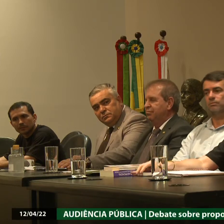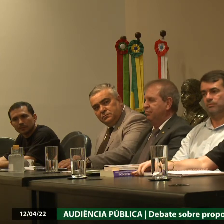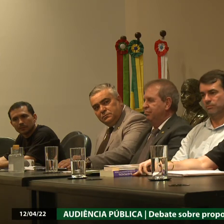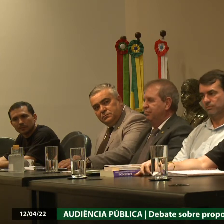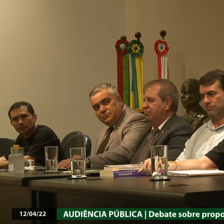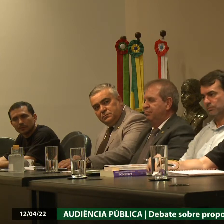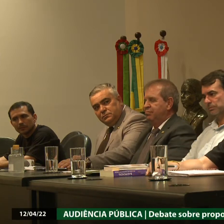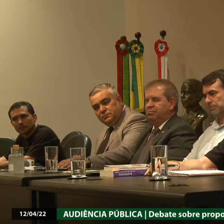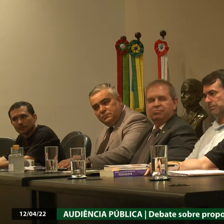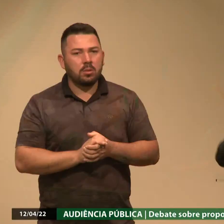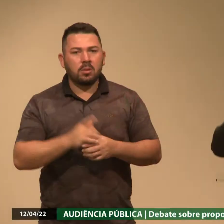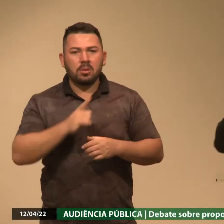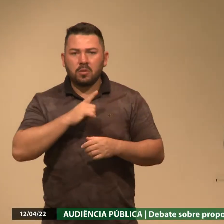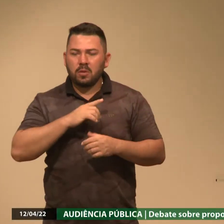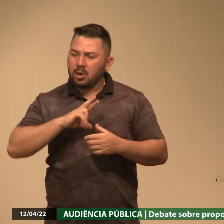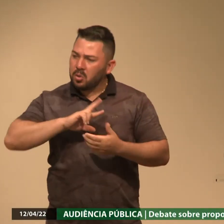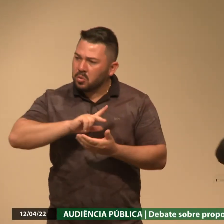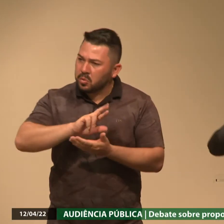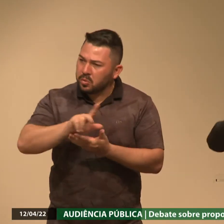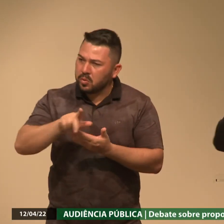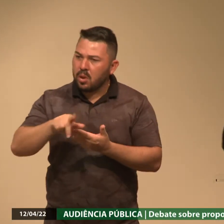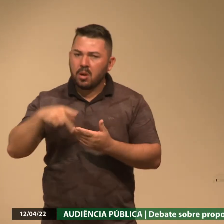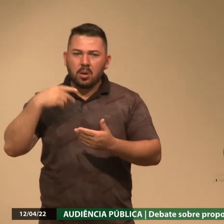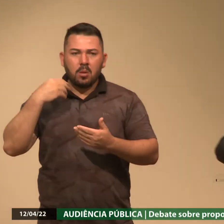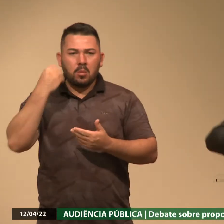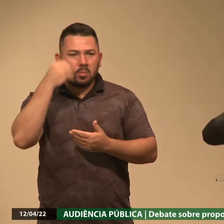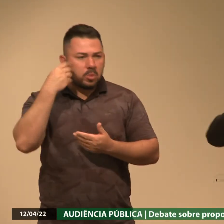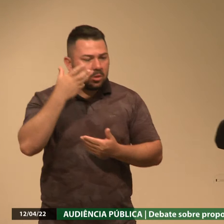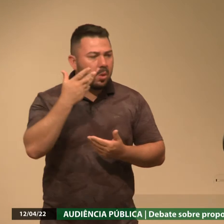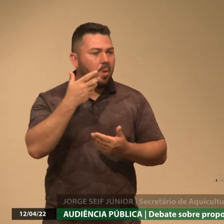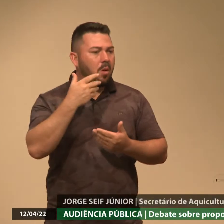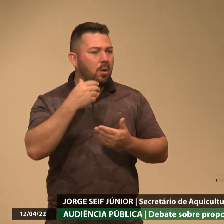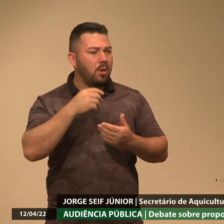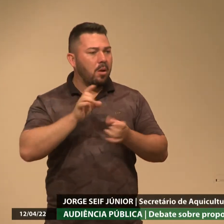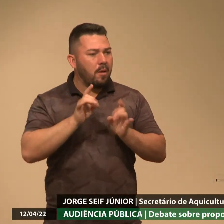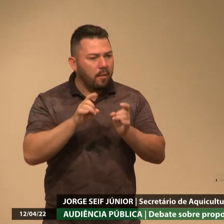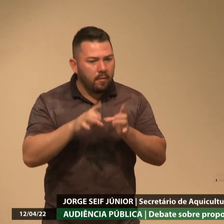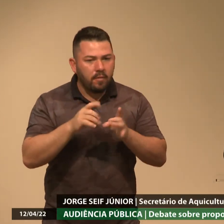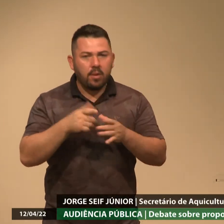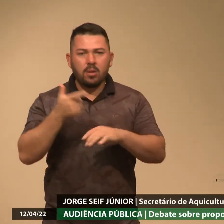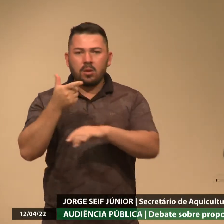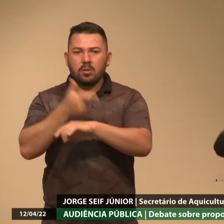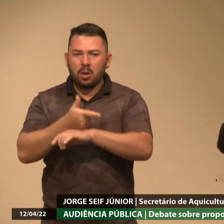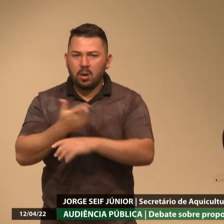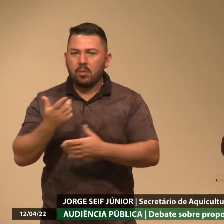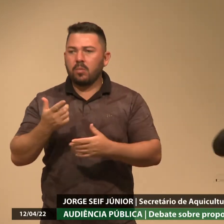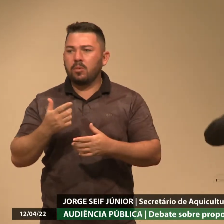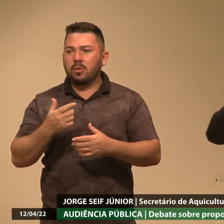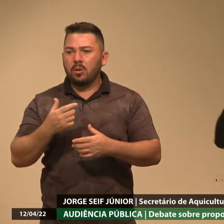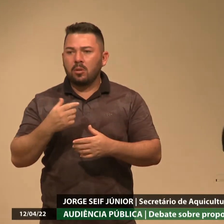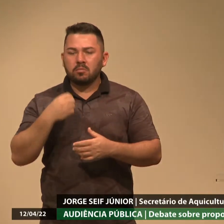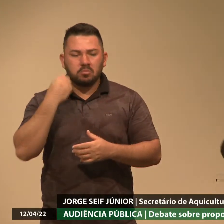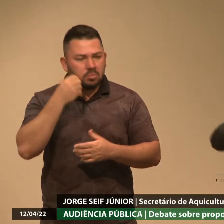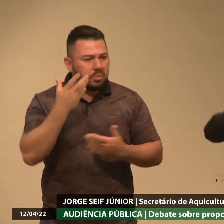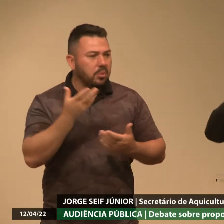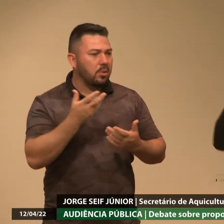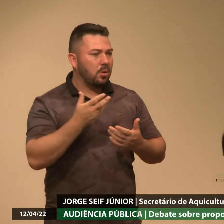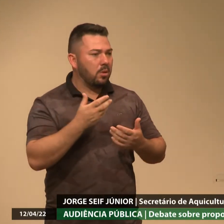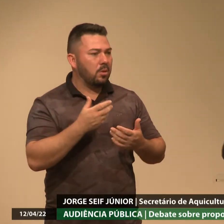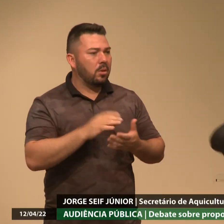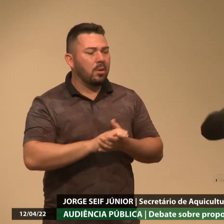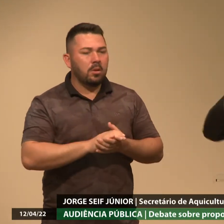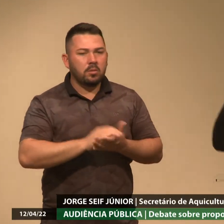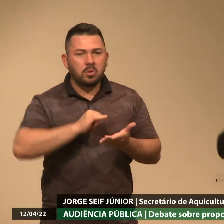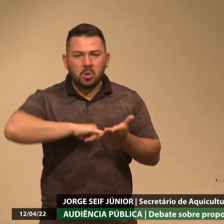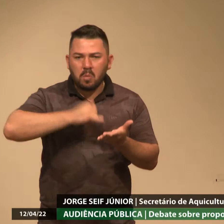atendente despachante psicólogos venda de armas de fogo vento de munição acessórios Clube de Tiro impostos